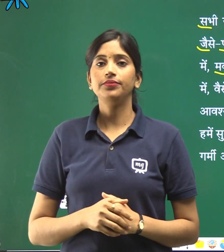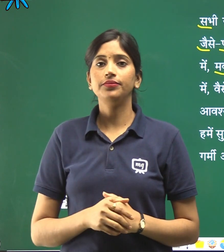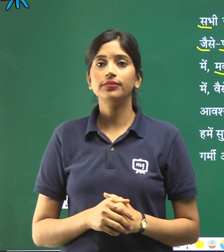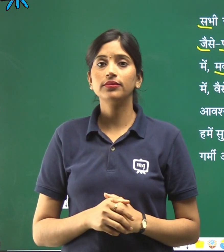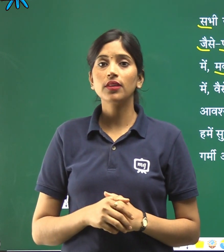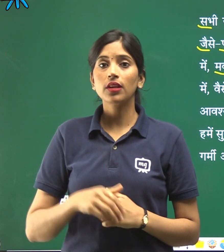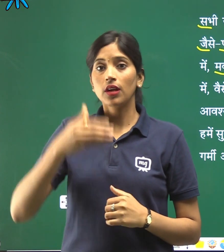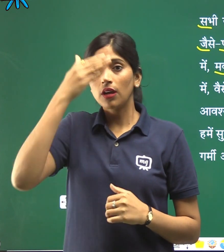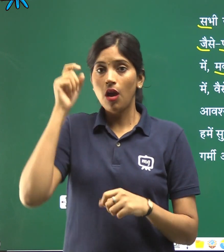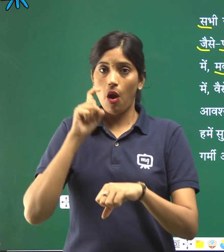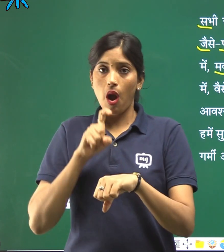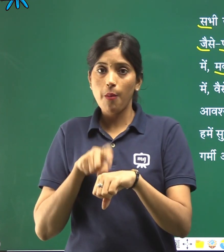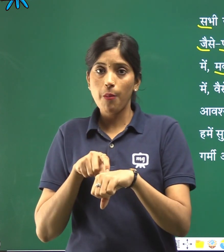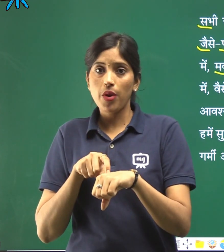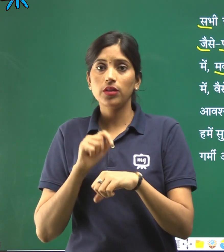मधुमक्खी